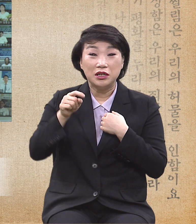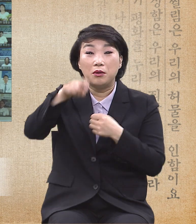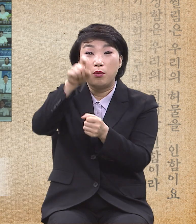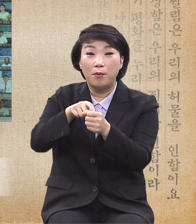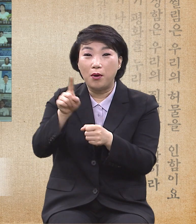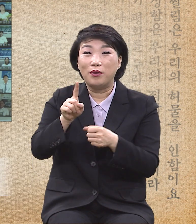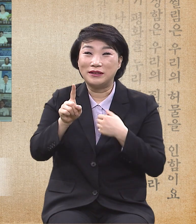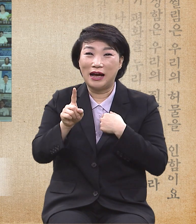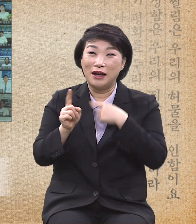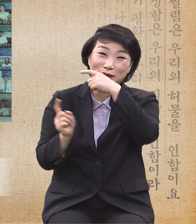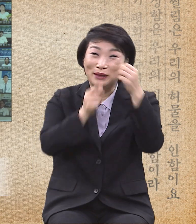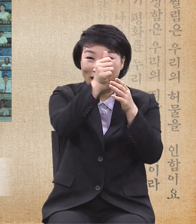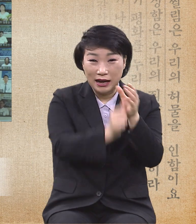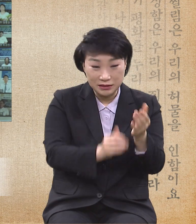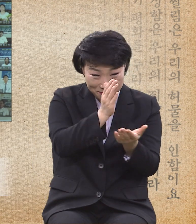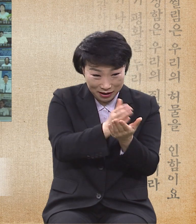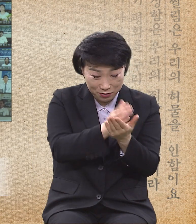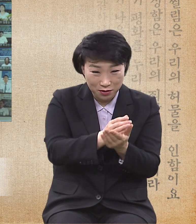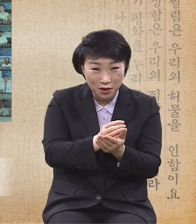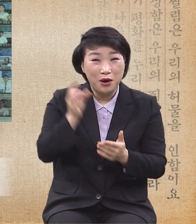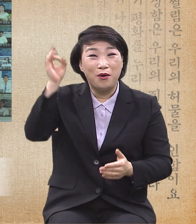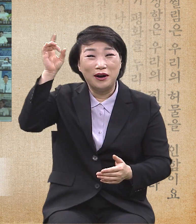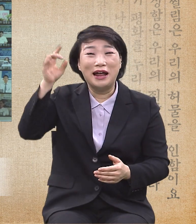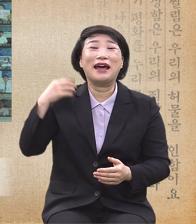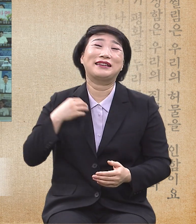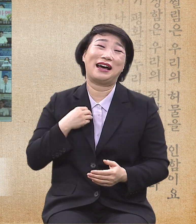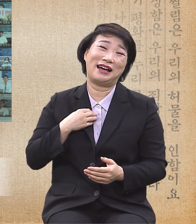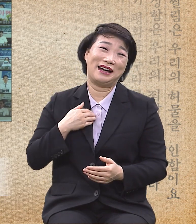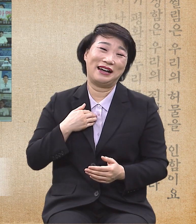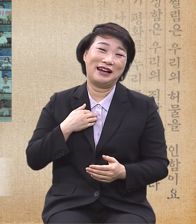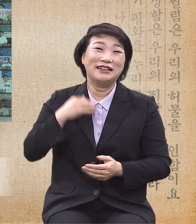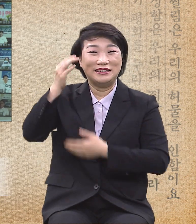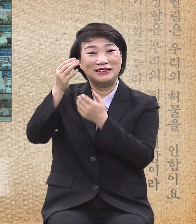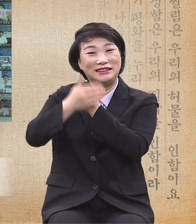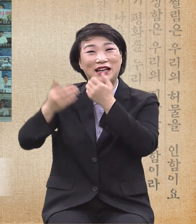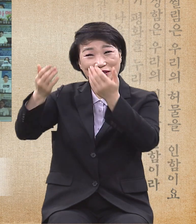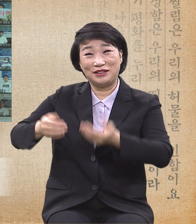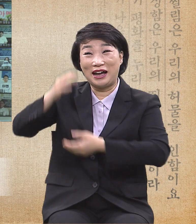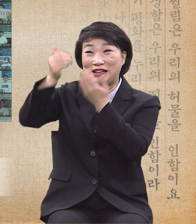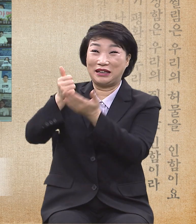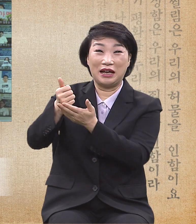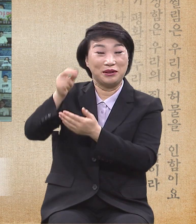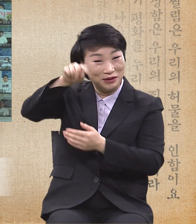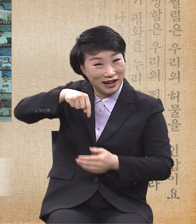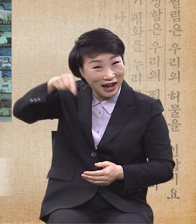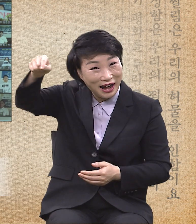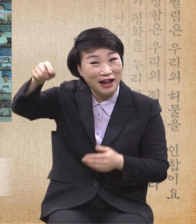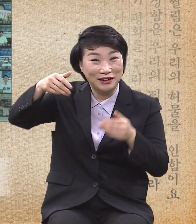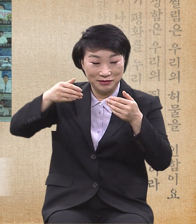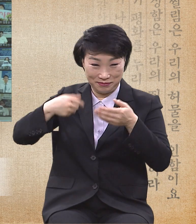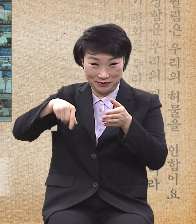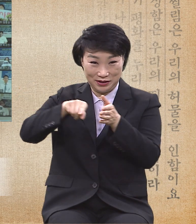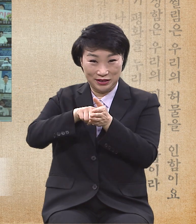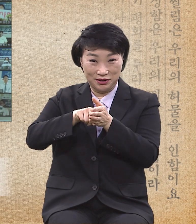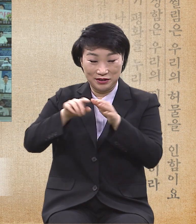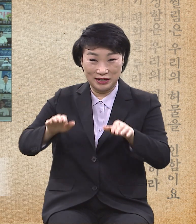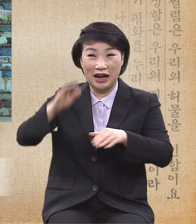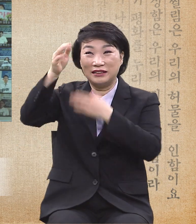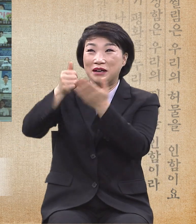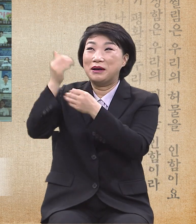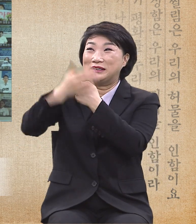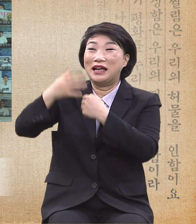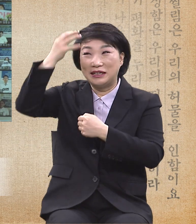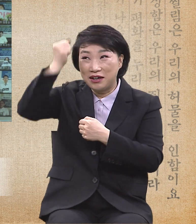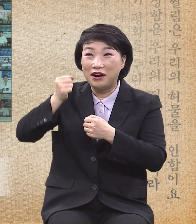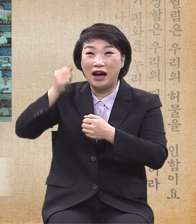말고 본질로 돌아와라. 은혜 베푸신 하나님께 돌아와라. 그 은혜를 기억하고